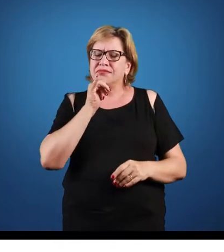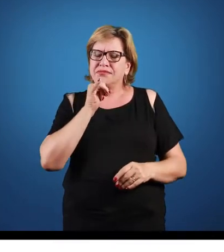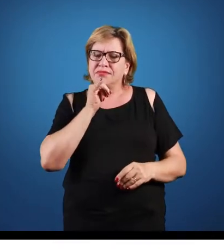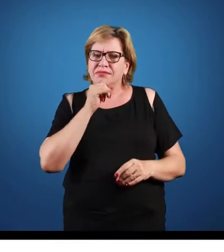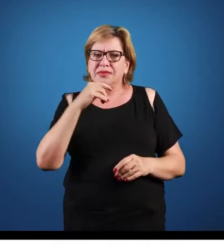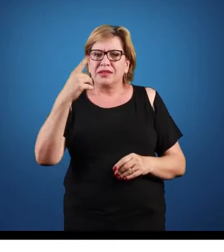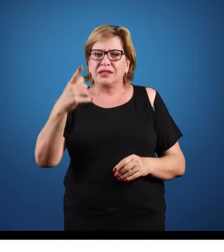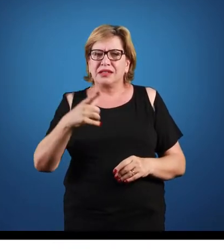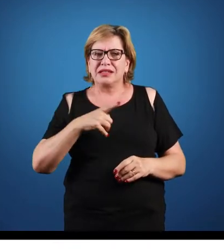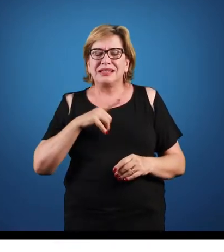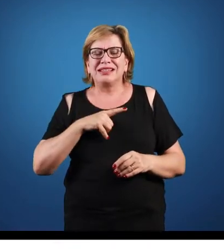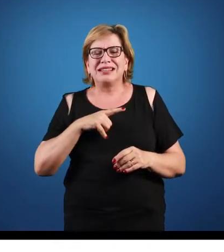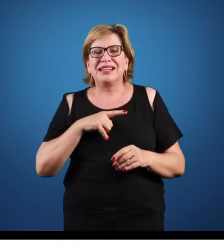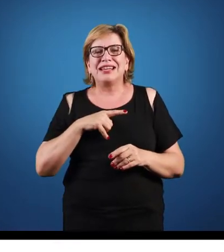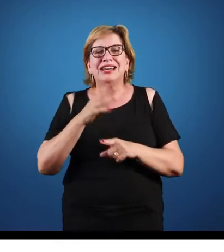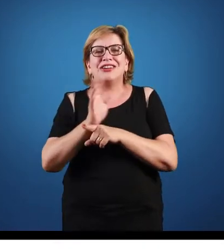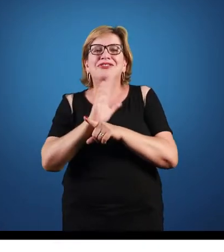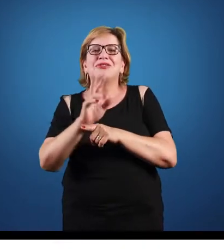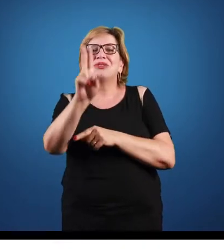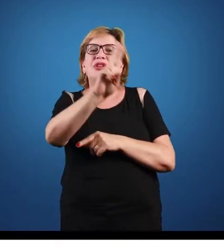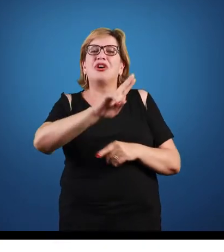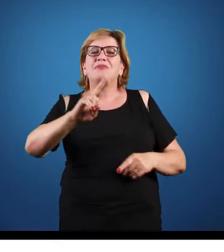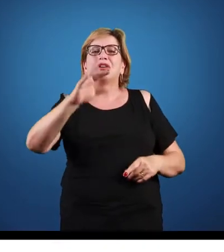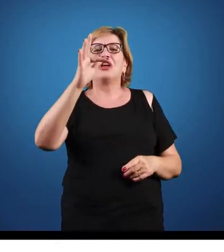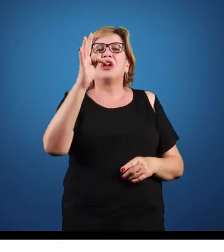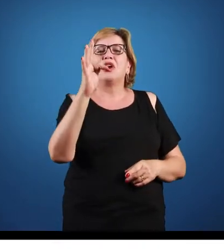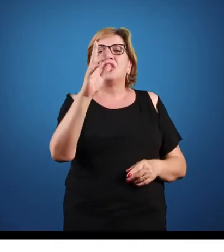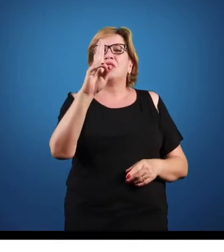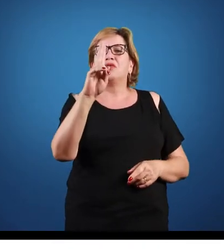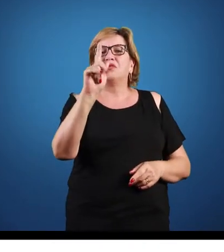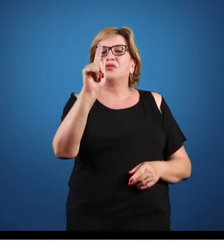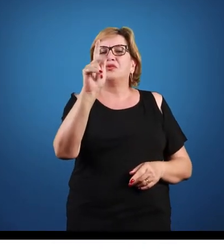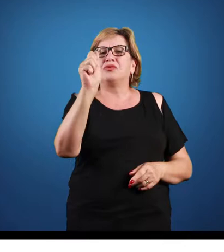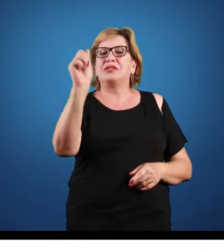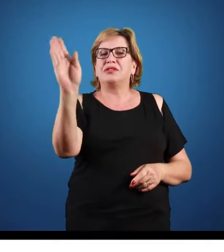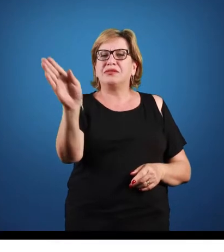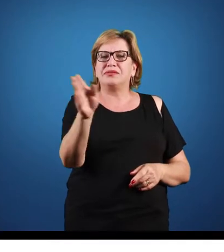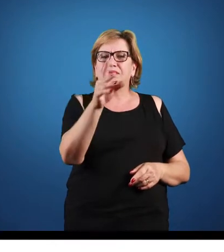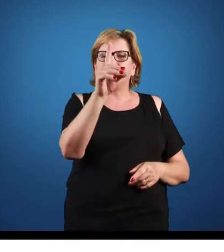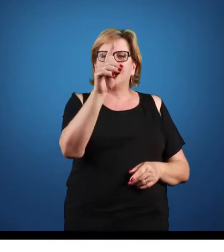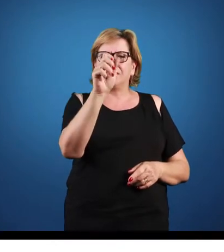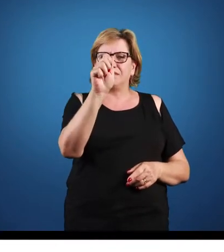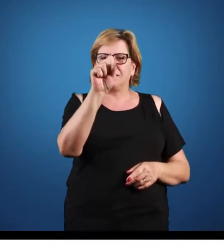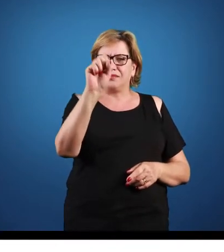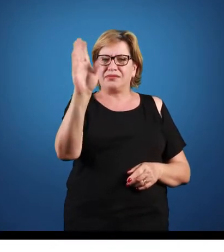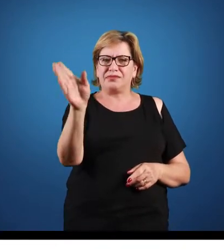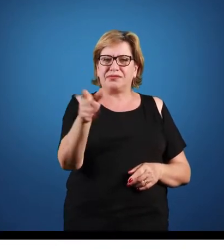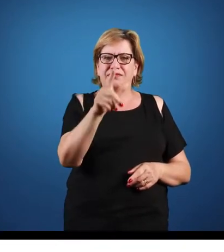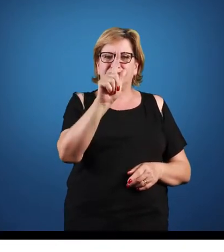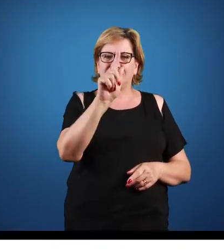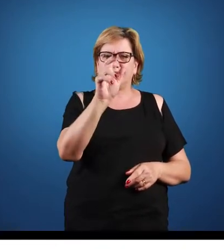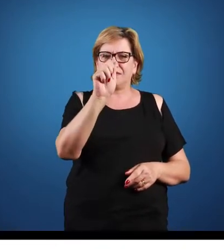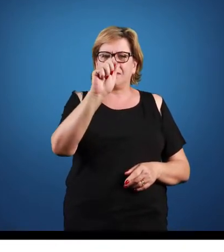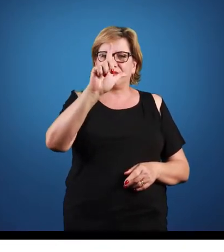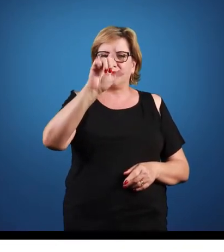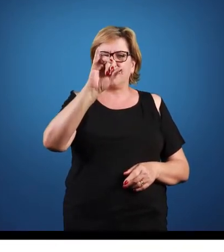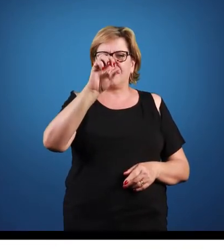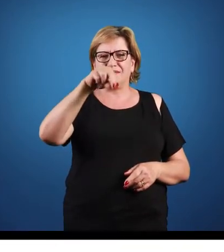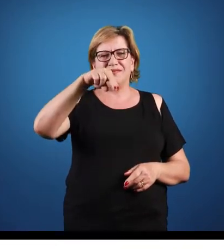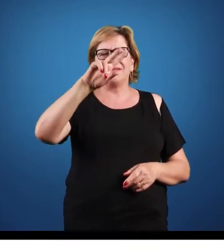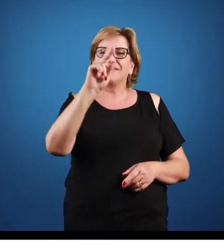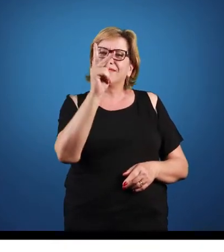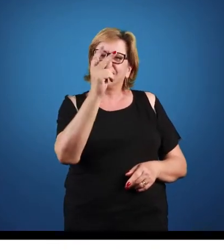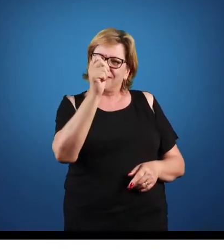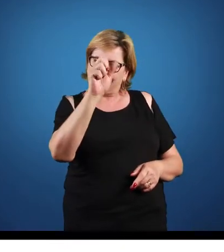né é tem a fuga das galinhas que eu acho que o mais famoso é que até os usam para passar os alunos para debater vários vários é é legal ouvir